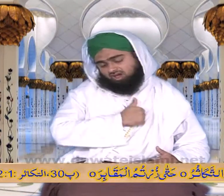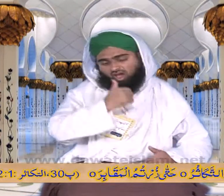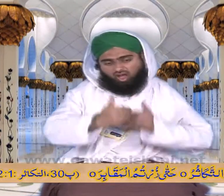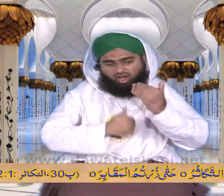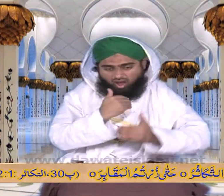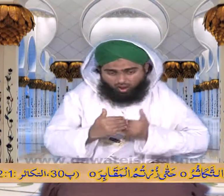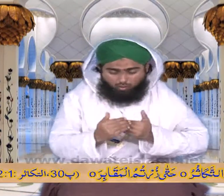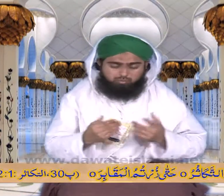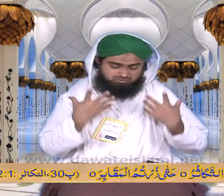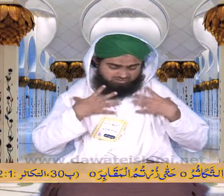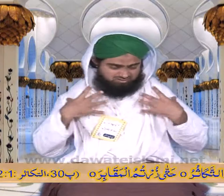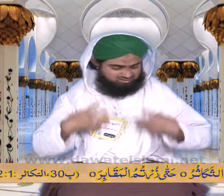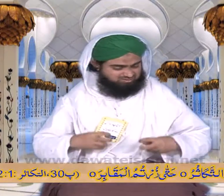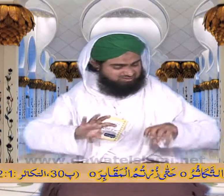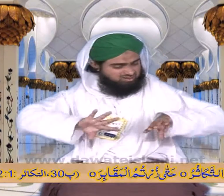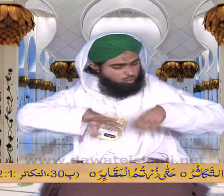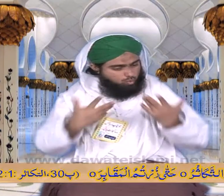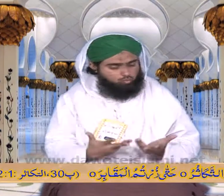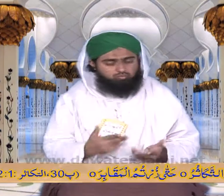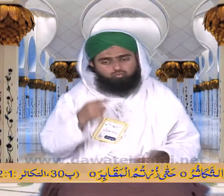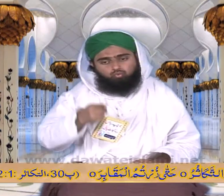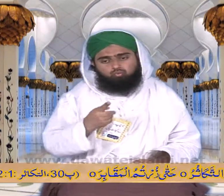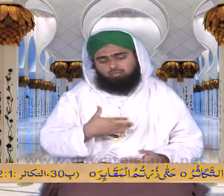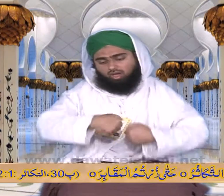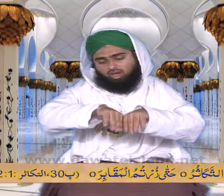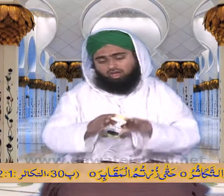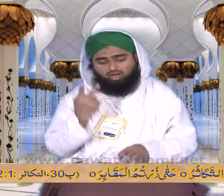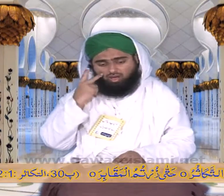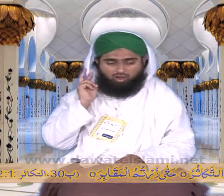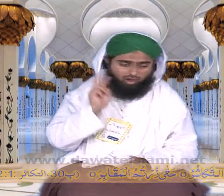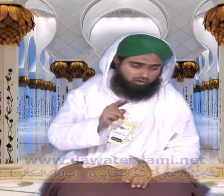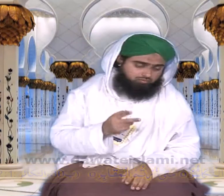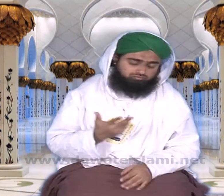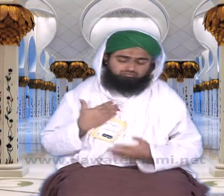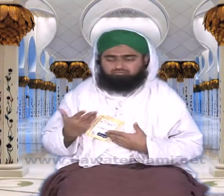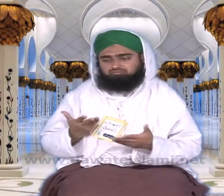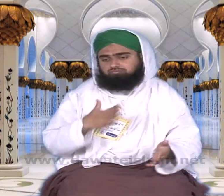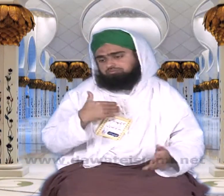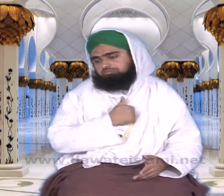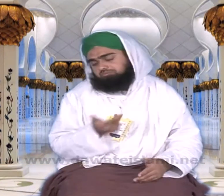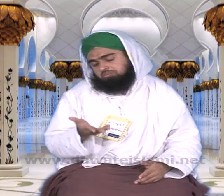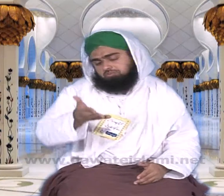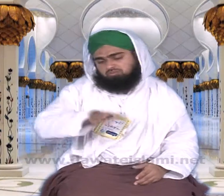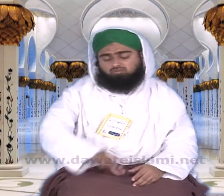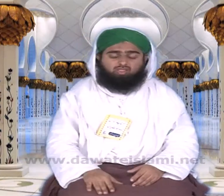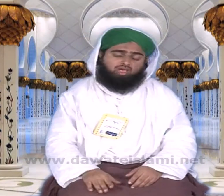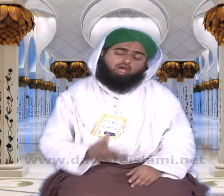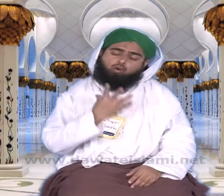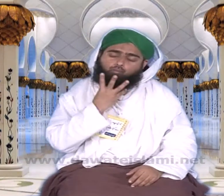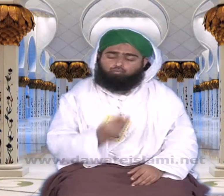سباہ و برباد کر دیا یہاں تک کہ تم نے قبروں کا موں دیکھ دیا لیکن سمندر کا ان پر کوئی اثر نہیں ہوا وہ